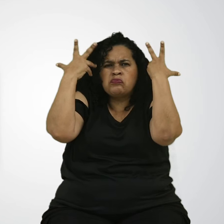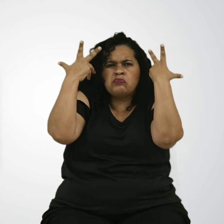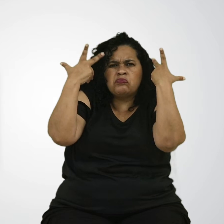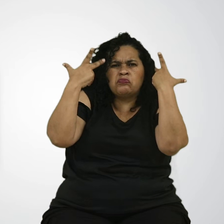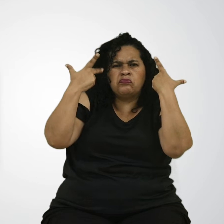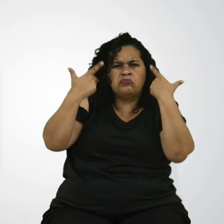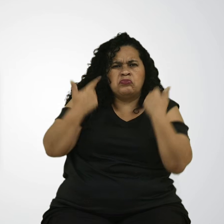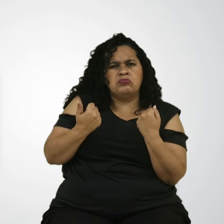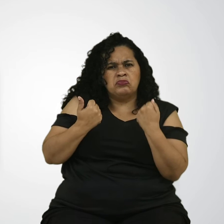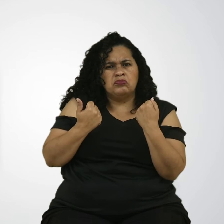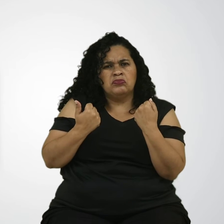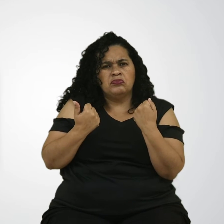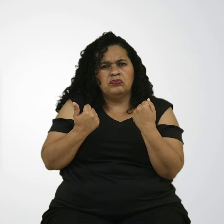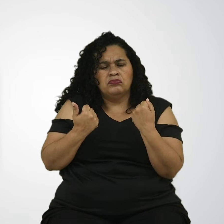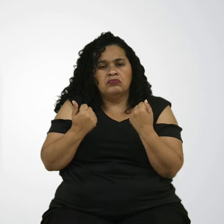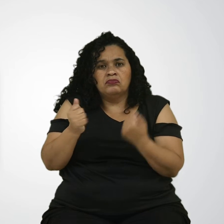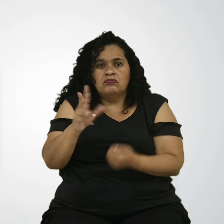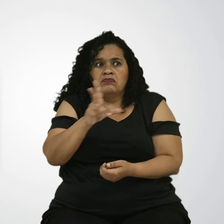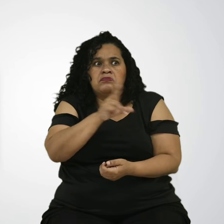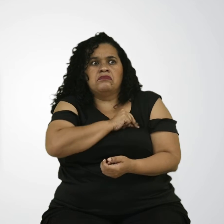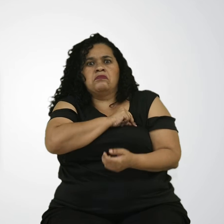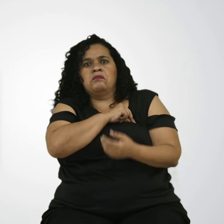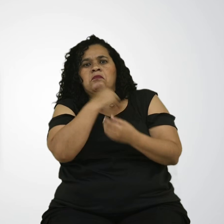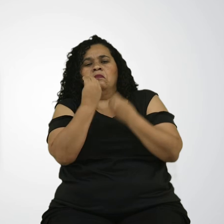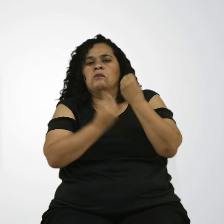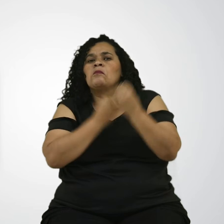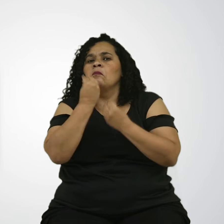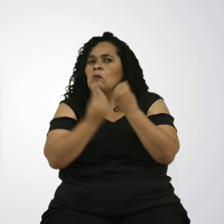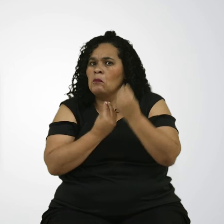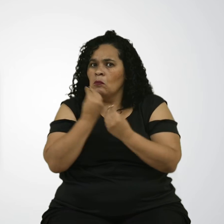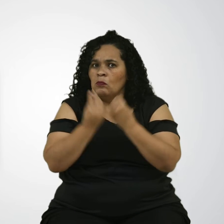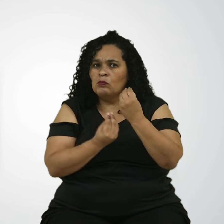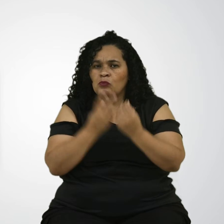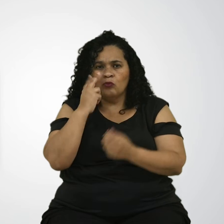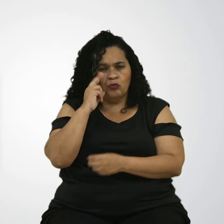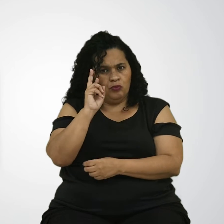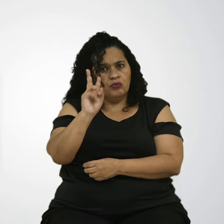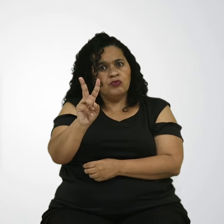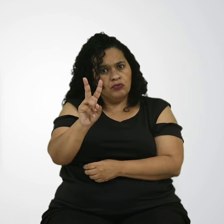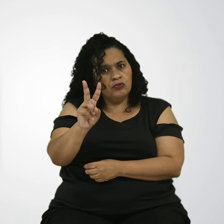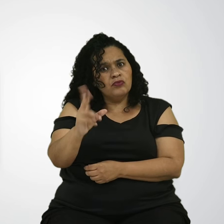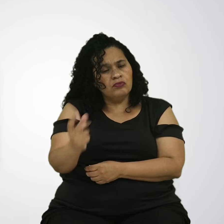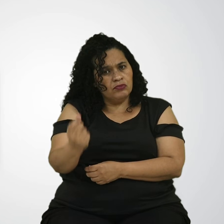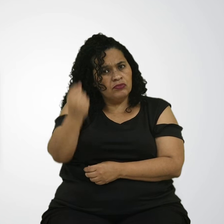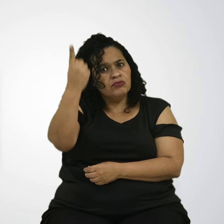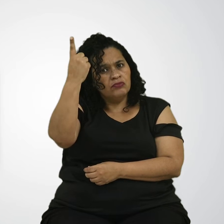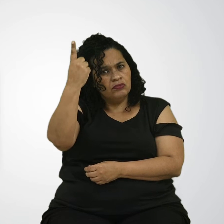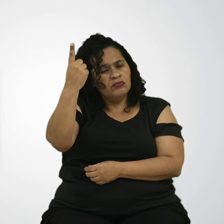objeto. Olha o extremo, né? Nós vimos isso aí recentemente nas imagens lá do Oriente Médio. Mulheres